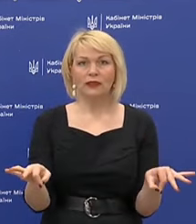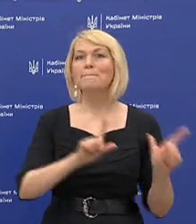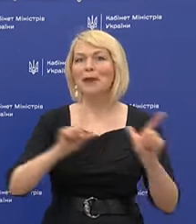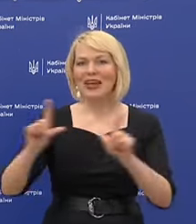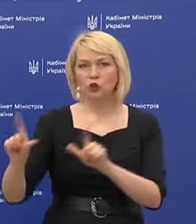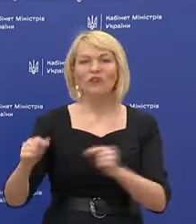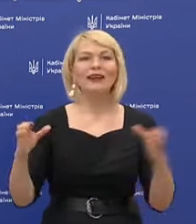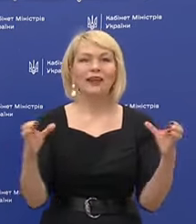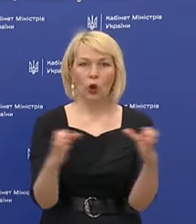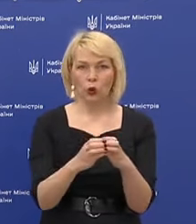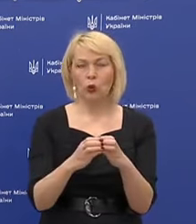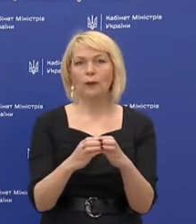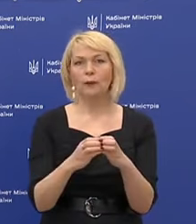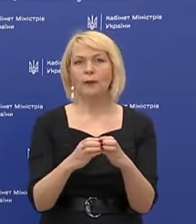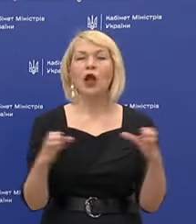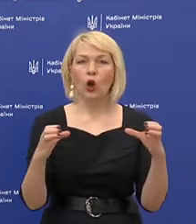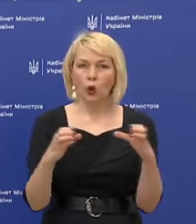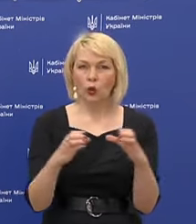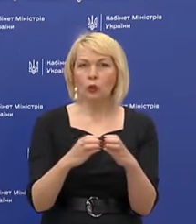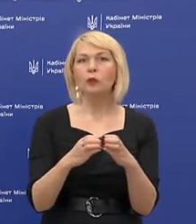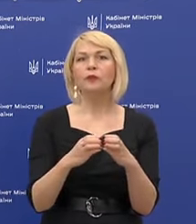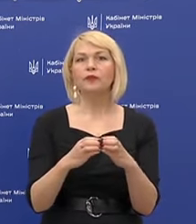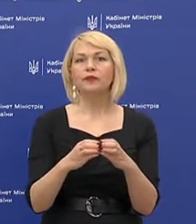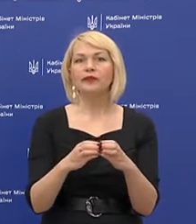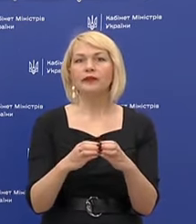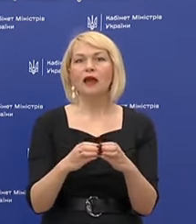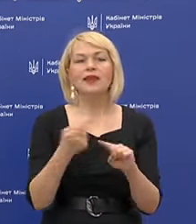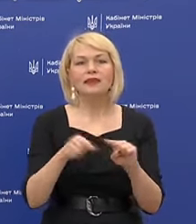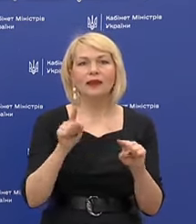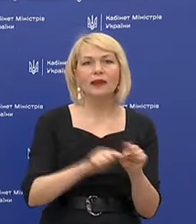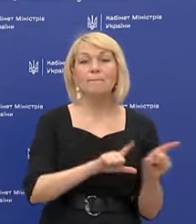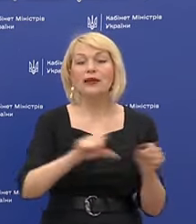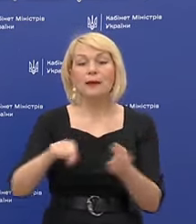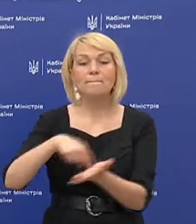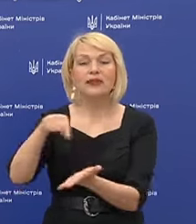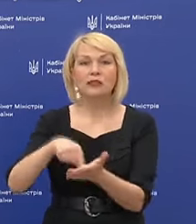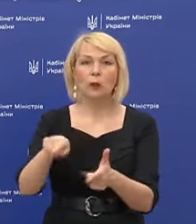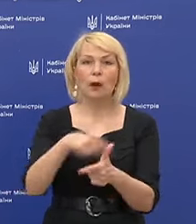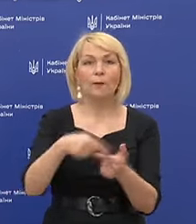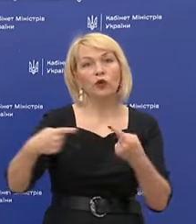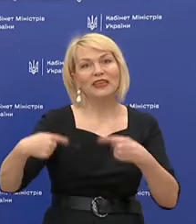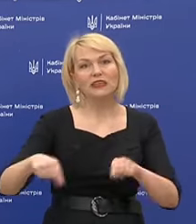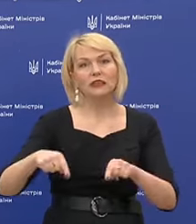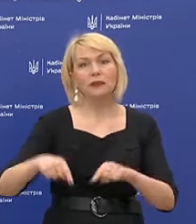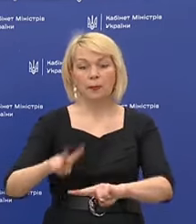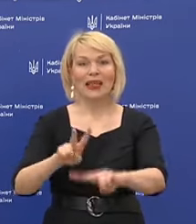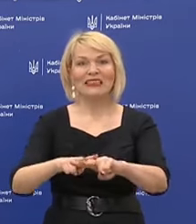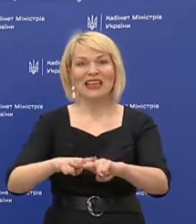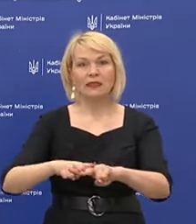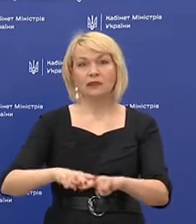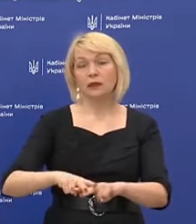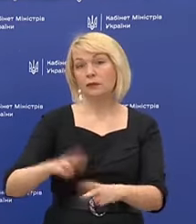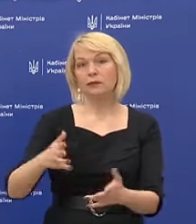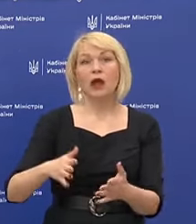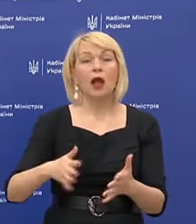пересування в групи, груп турист, які проходять, ну, пересуваються містом або іншим населеним пунктом, в